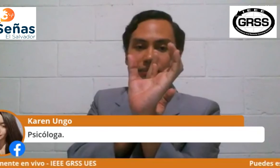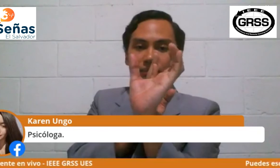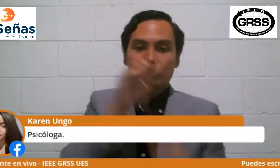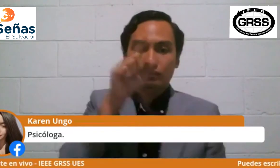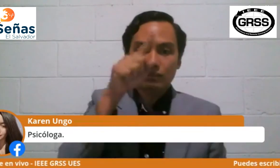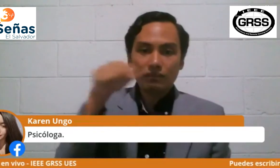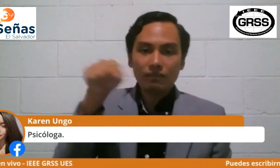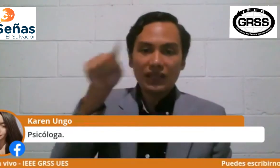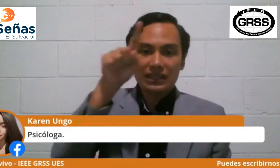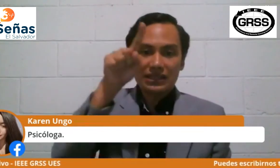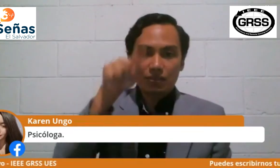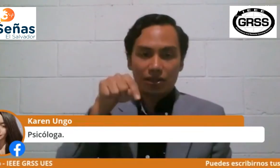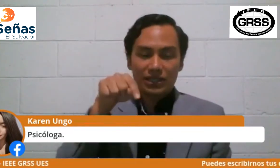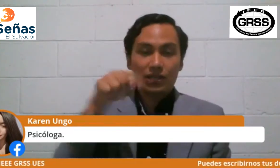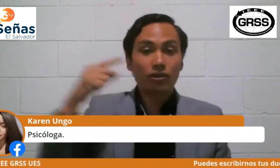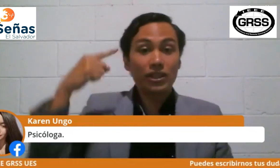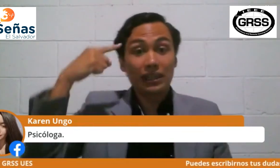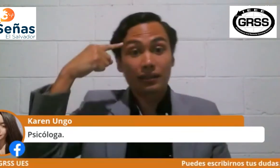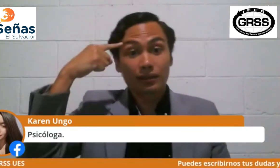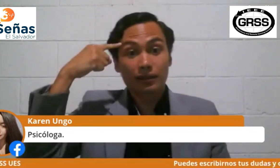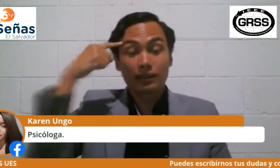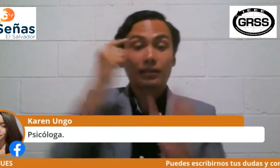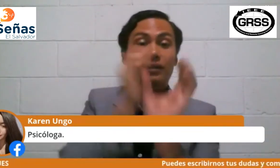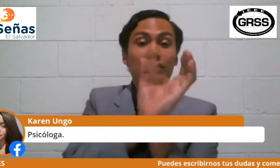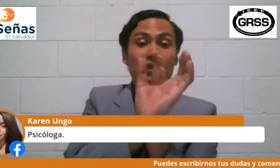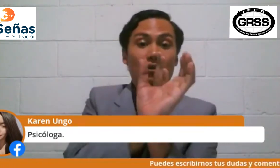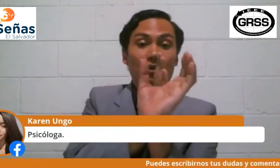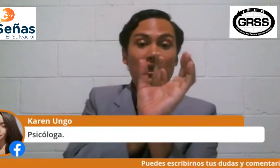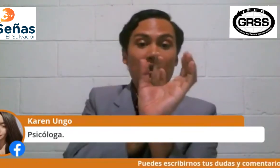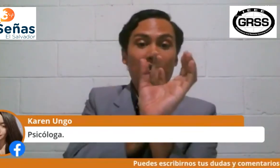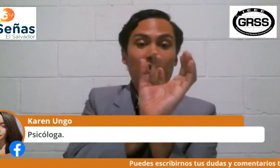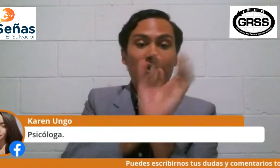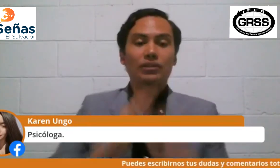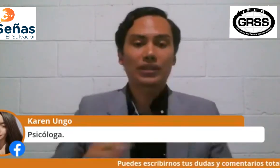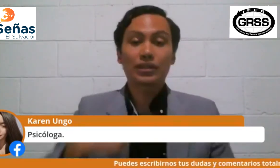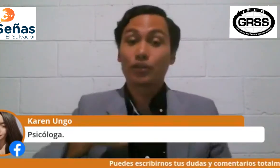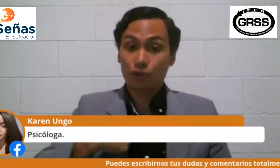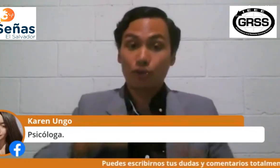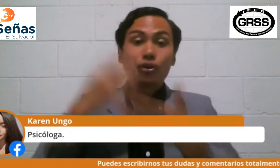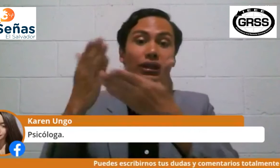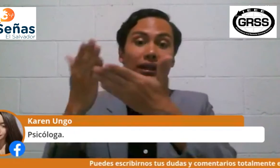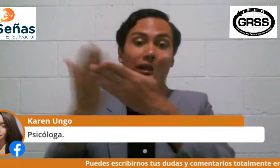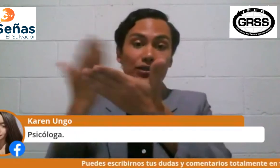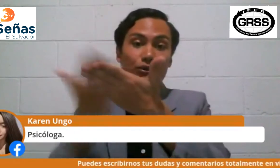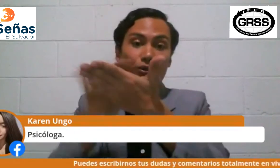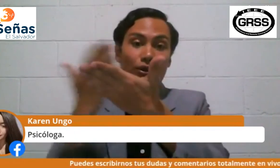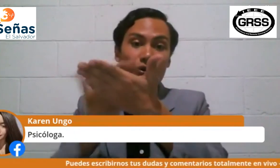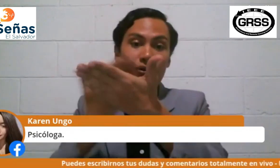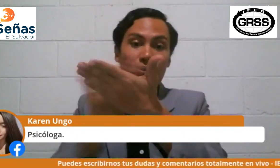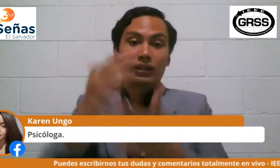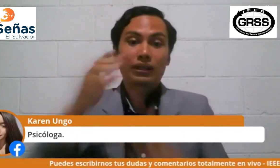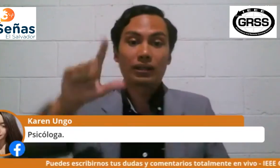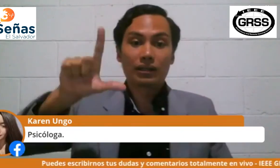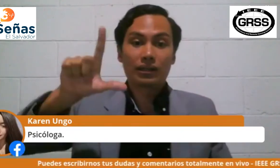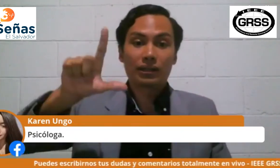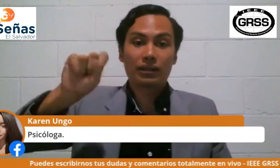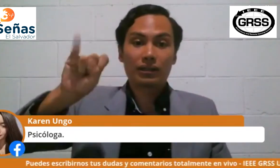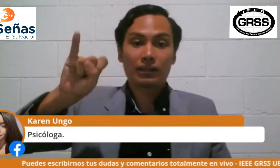sigma, del símbolo de psicología. Psicología. Entonces, yo estudio